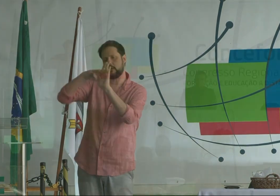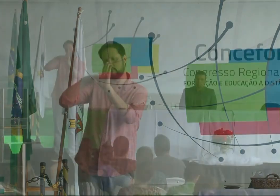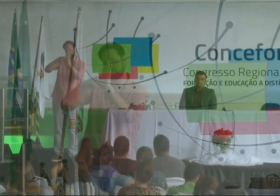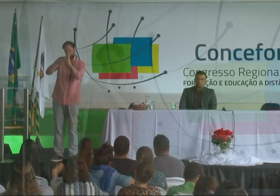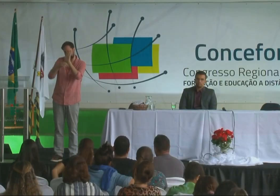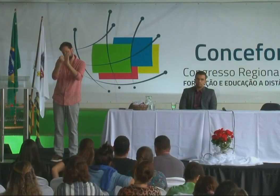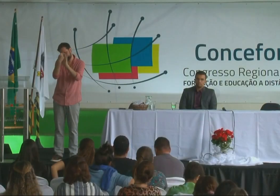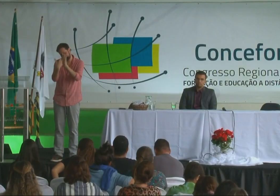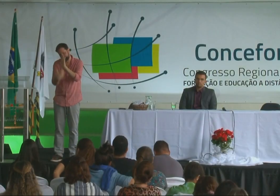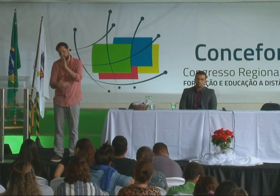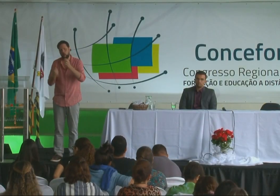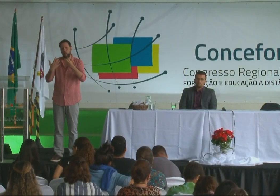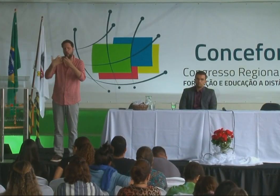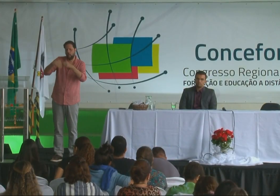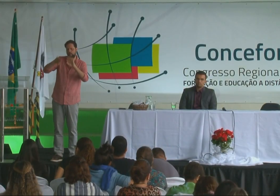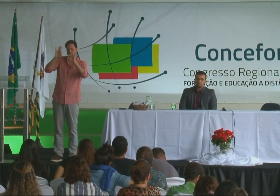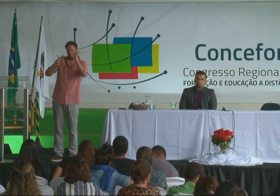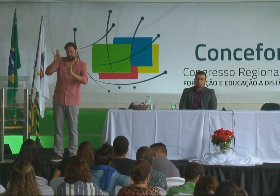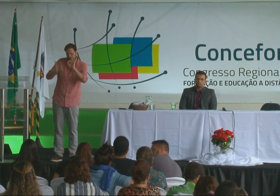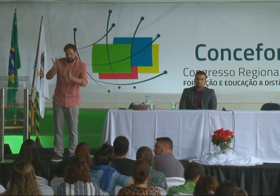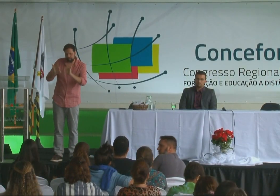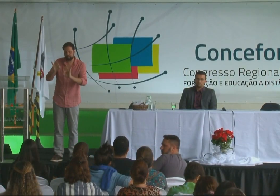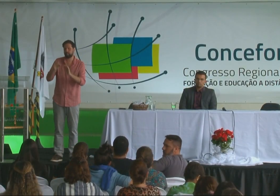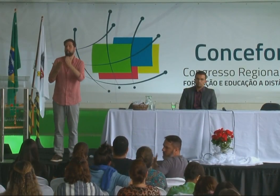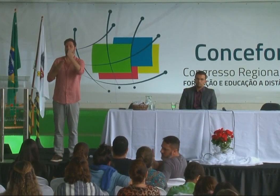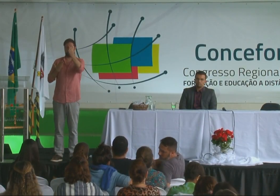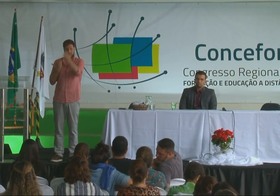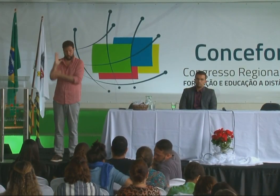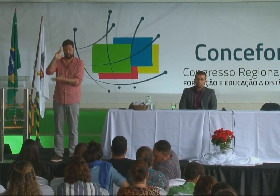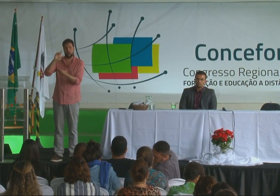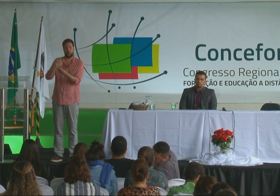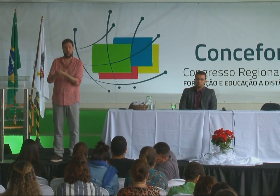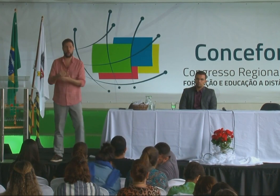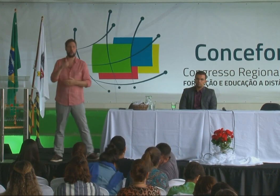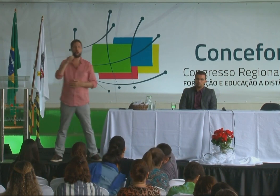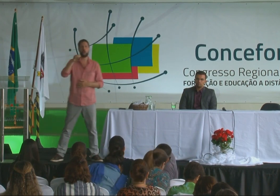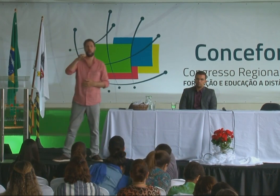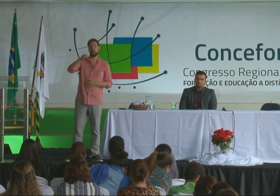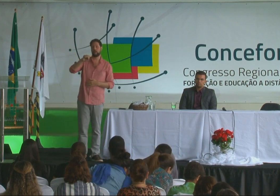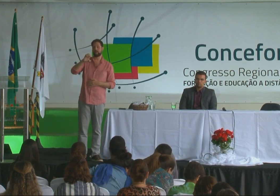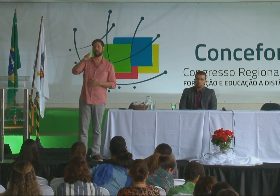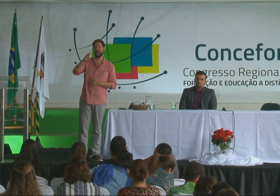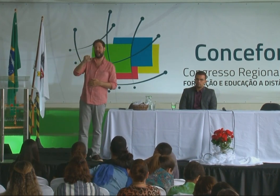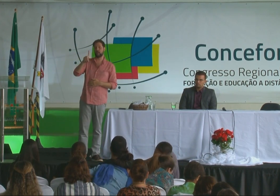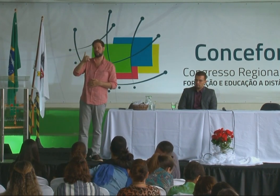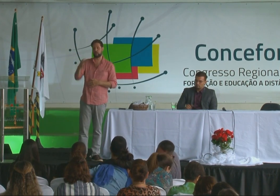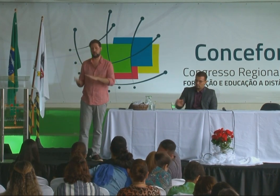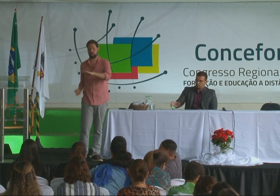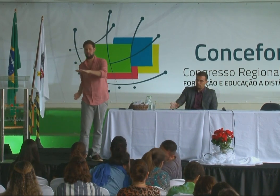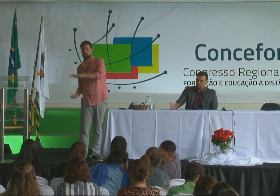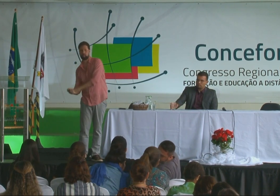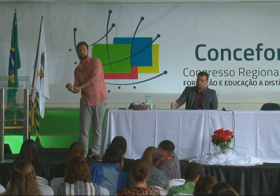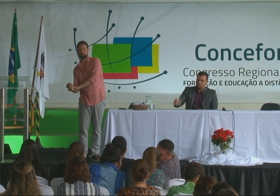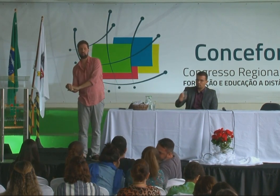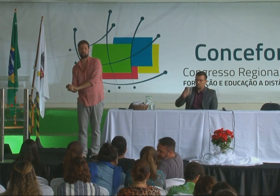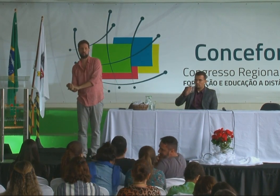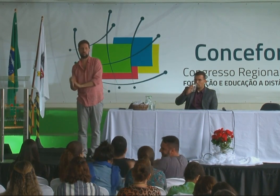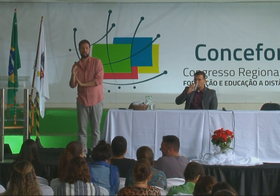aprovado a questão da escola bilingue dentro do Plano Nacional de Educação. Isso foi aprovado o quê? Mas, na época, a CHD lei